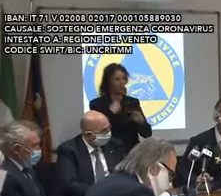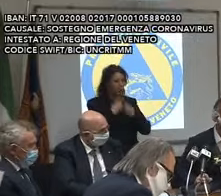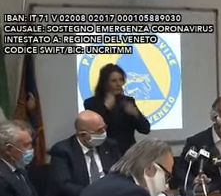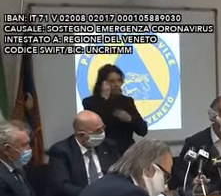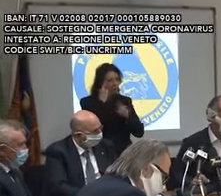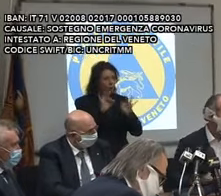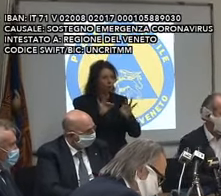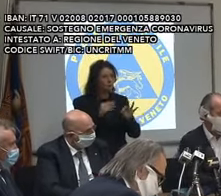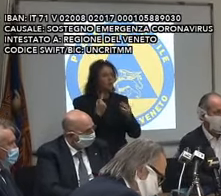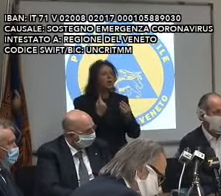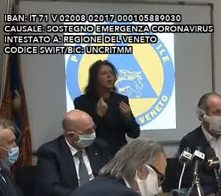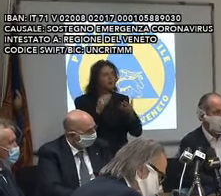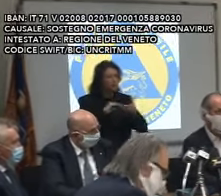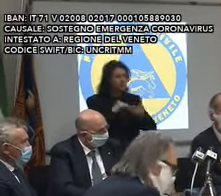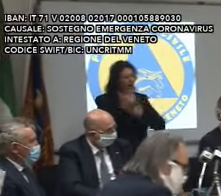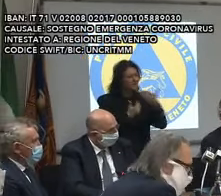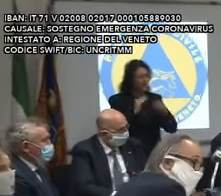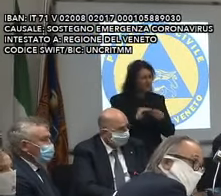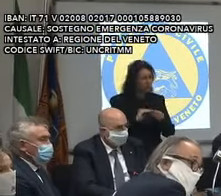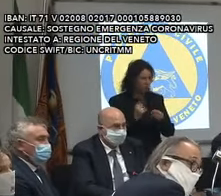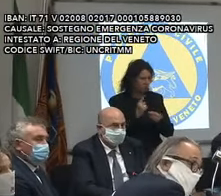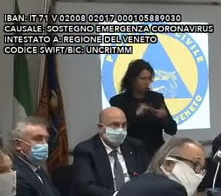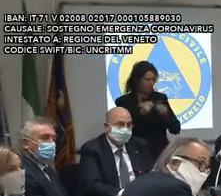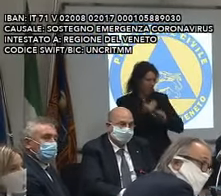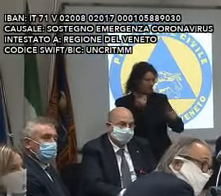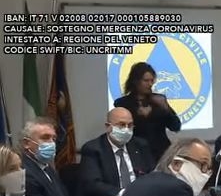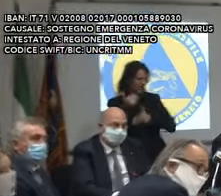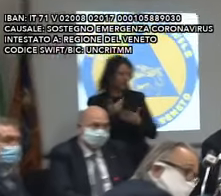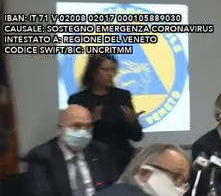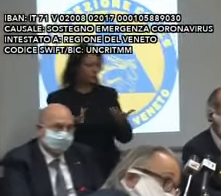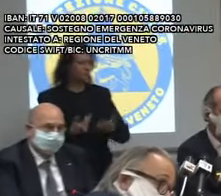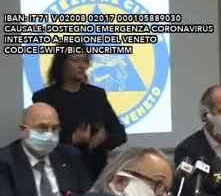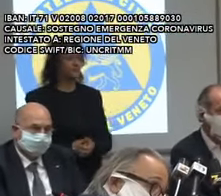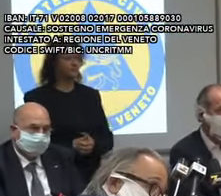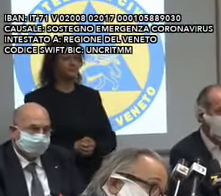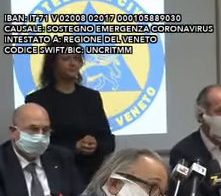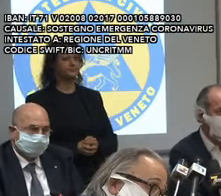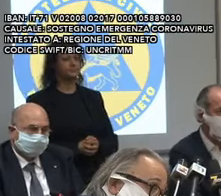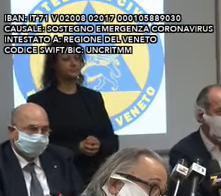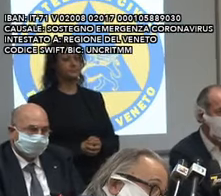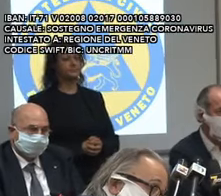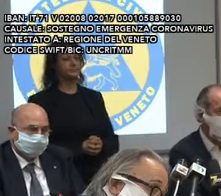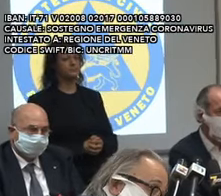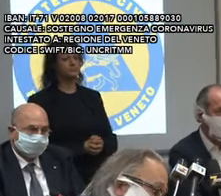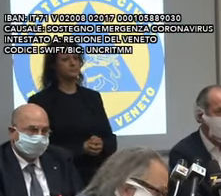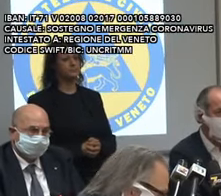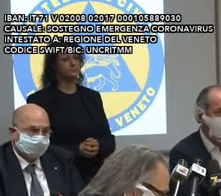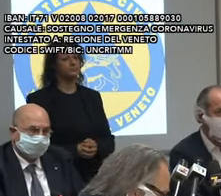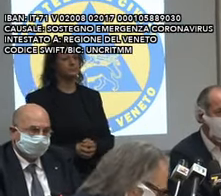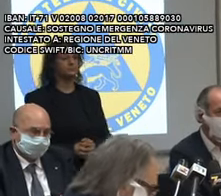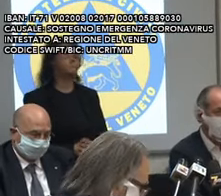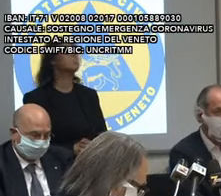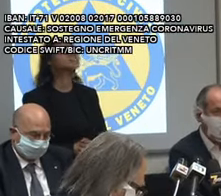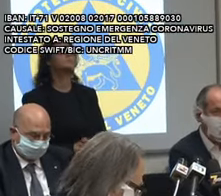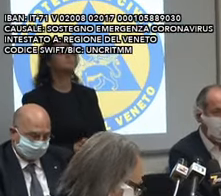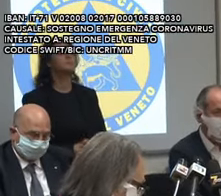avanti. Altro? Sì. Anna Maria Parisi, a Rete Veneta Antena